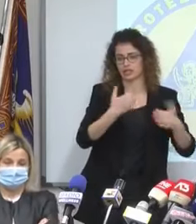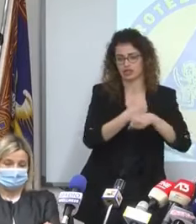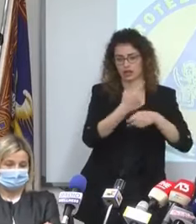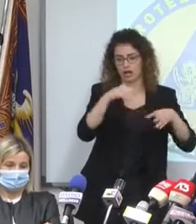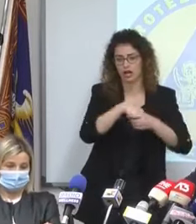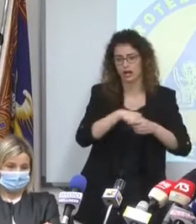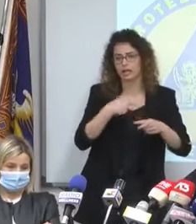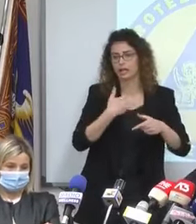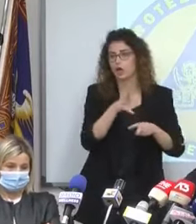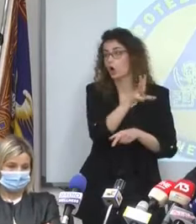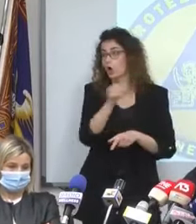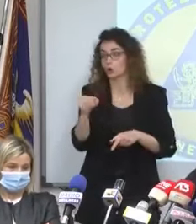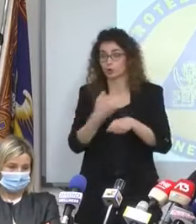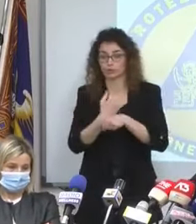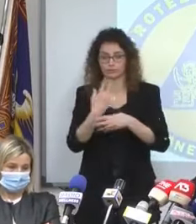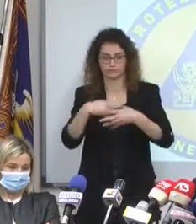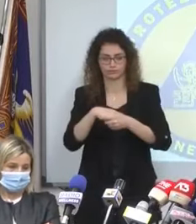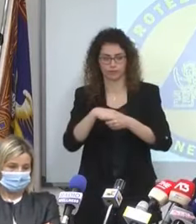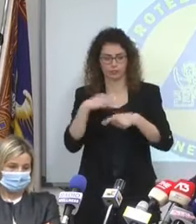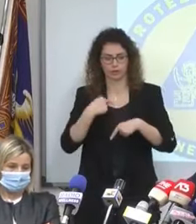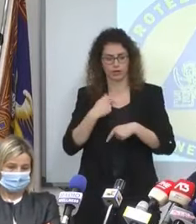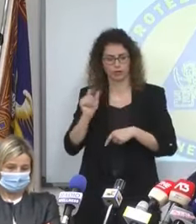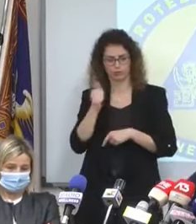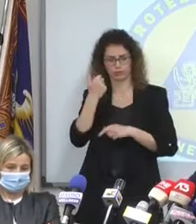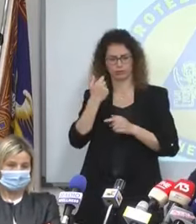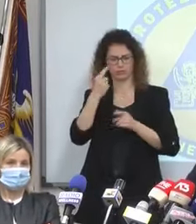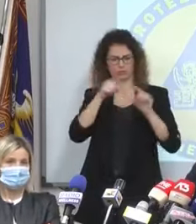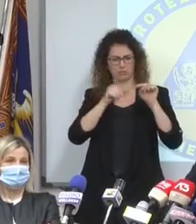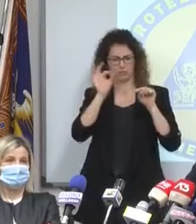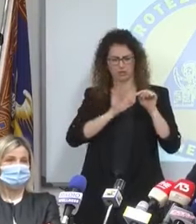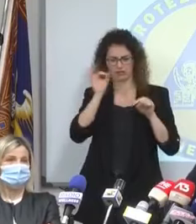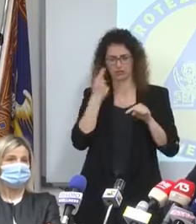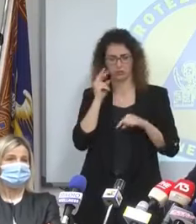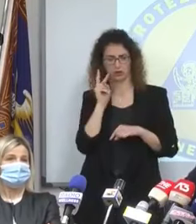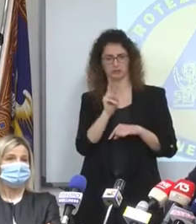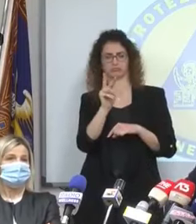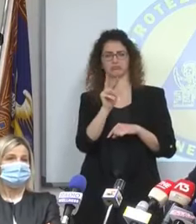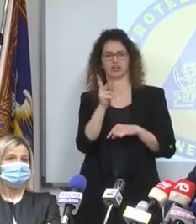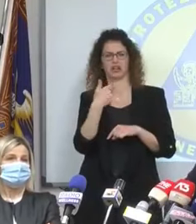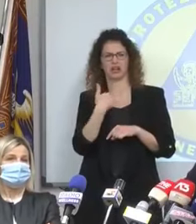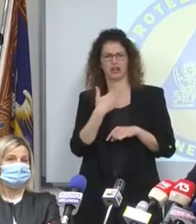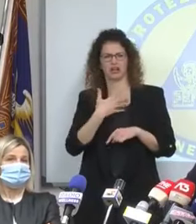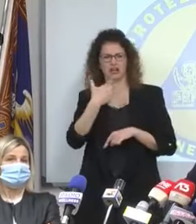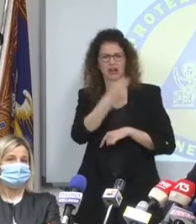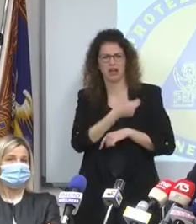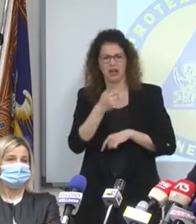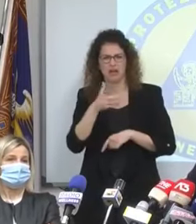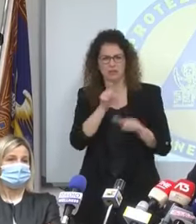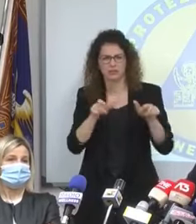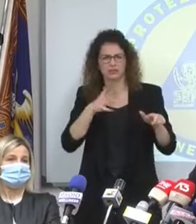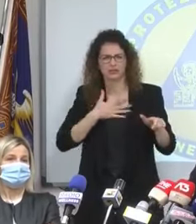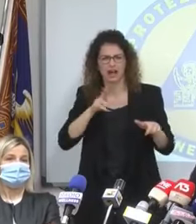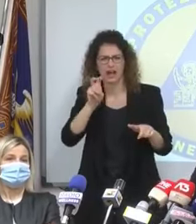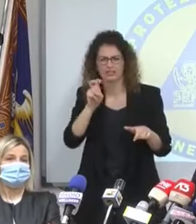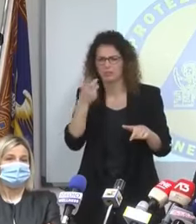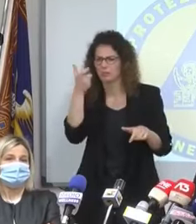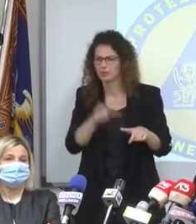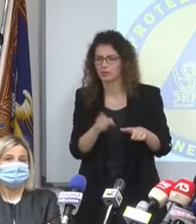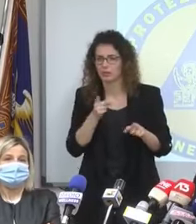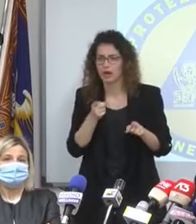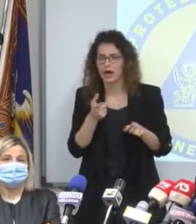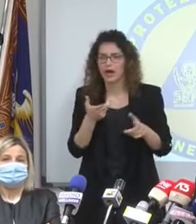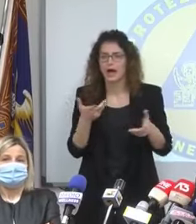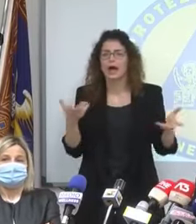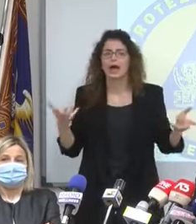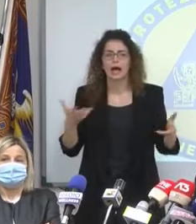giro. Tanto vero, se voi vedete, io la prima volta che vedevo le statistiche, dicevo: ma come mai avete vaccinato dei ventenni? Ve l'ho già detto, no? E mi hanno detto: guarda, ci sono degli